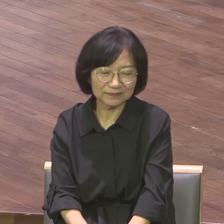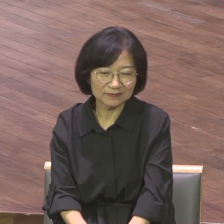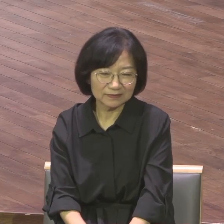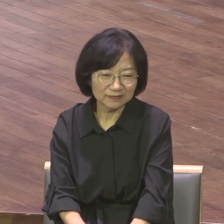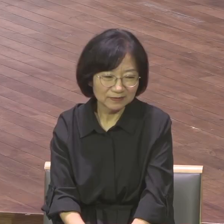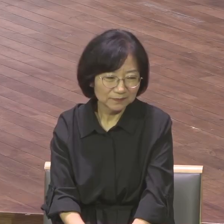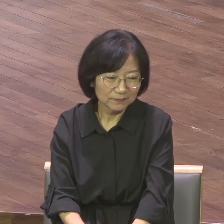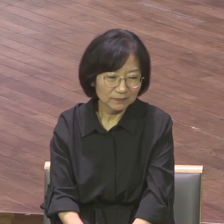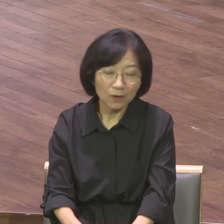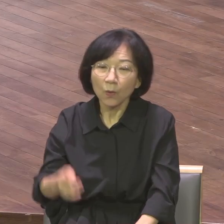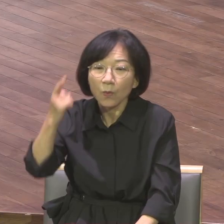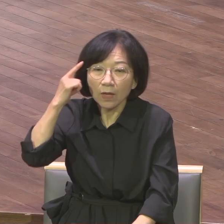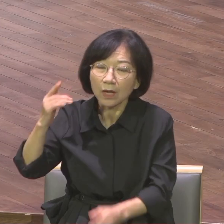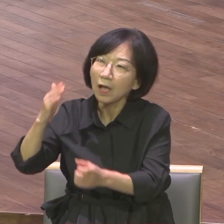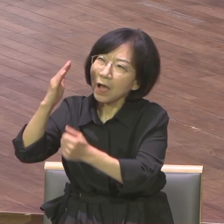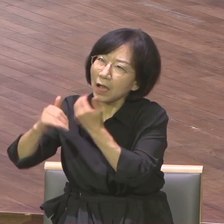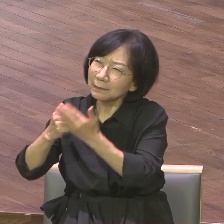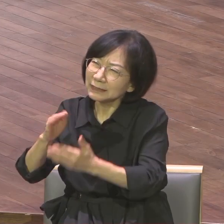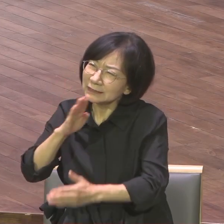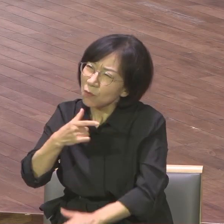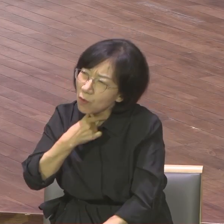하나님의 본심을 모르니까